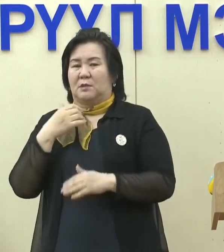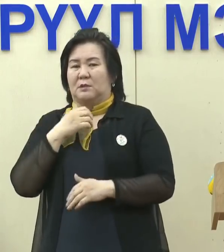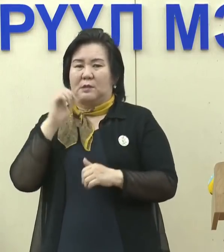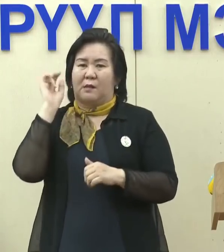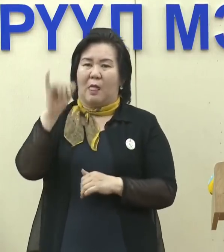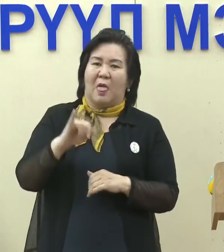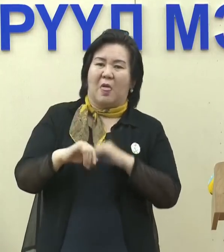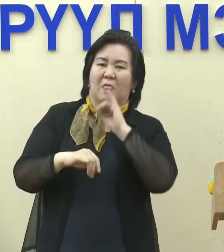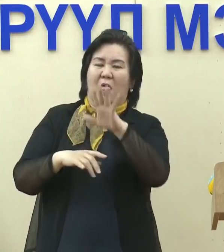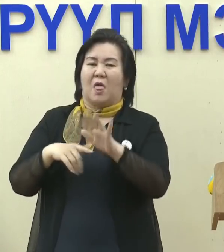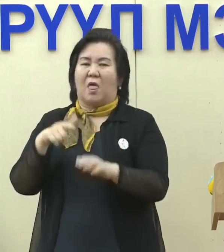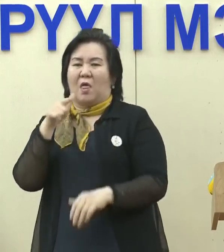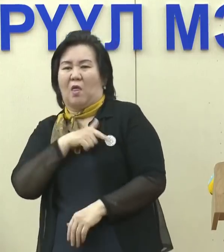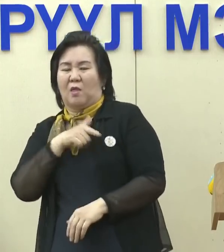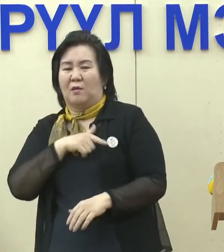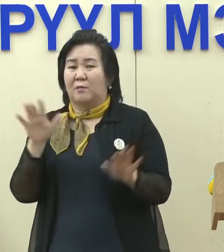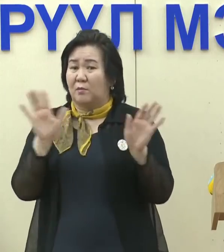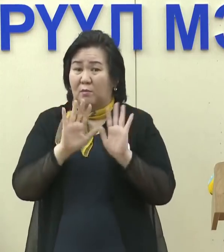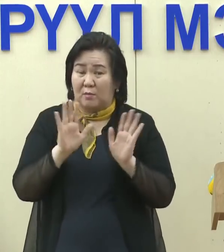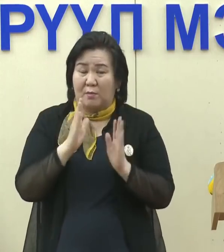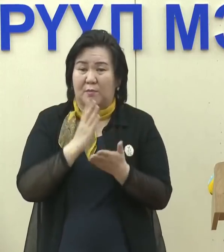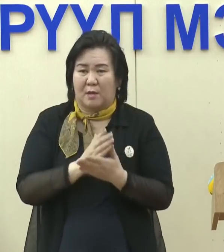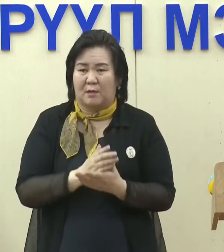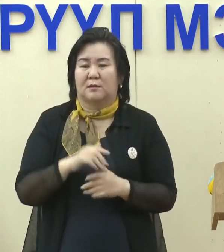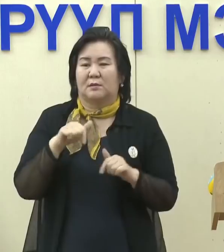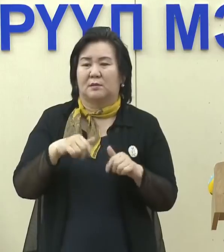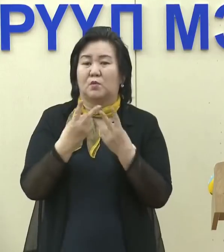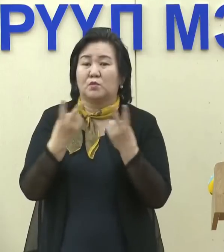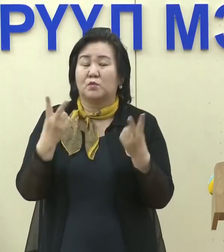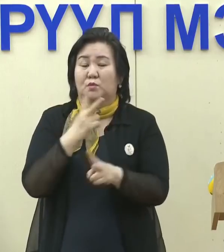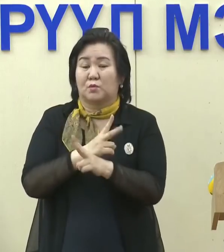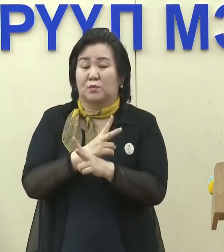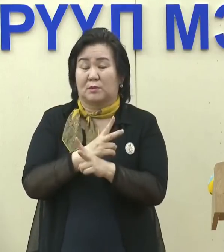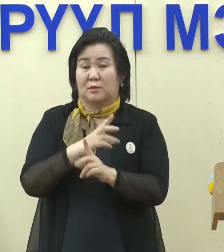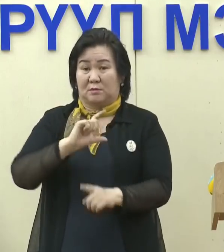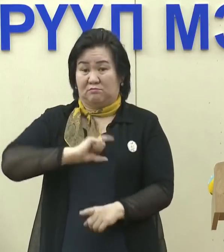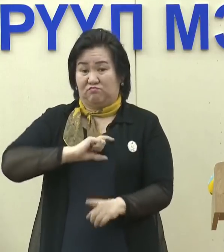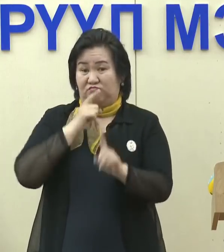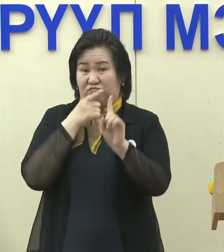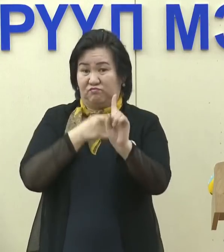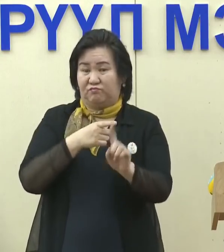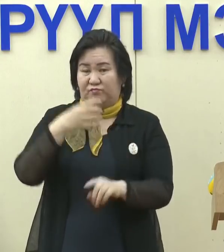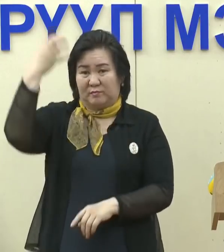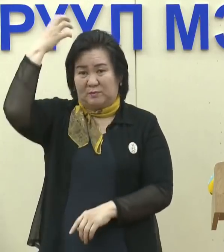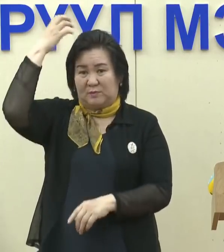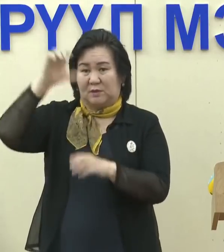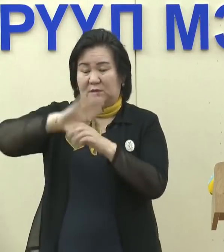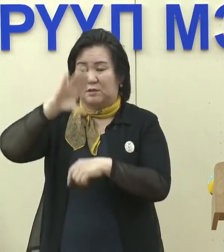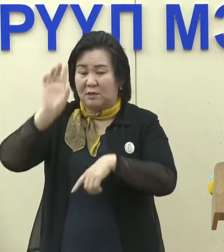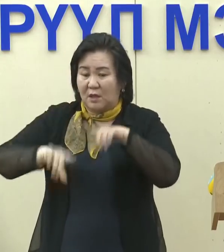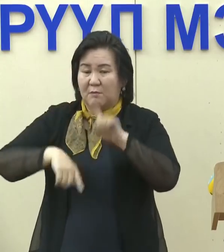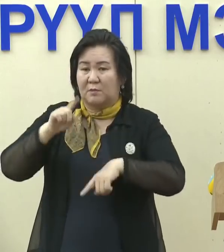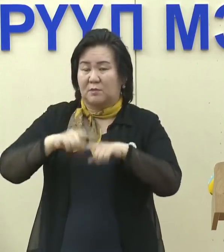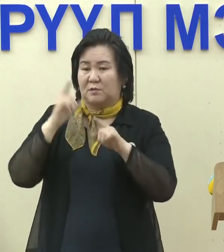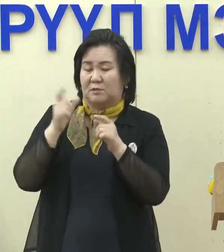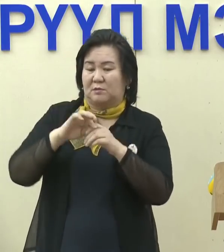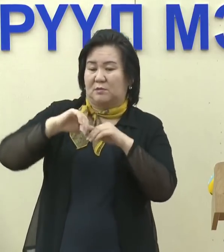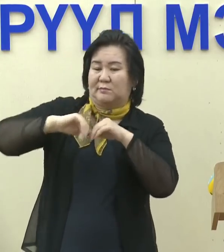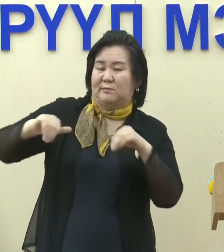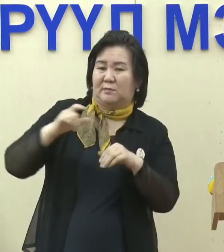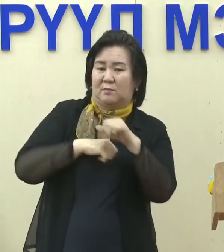дормжлох, гомдоох юм байна. За энэ бол үндсэн хуулиар олгогдсон эрхийгээ дагуу төр засаг бол ямар ч үед иргэнэ бол хаях ёсгүй.